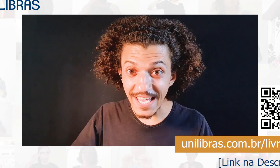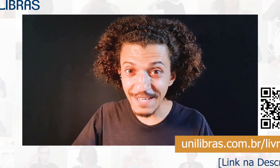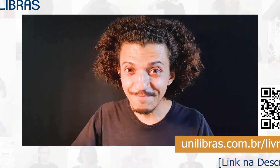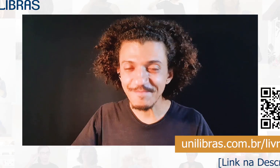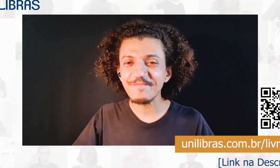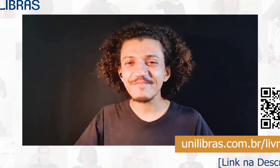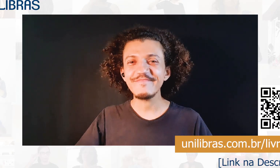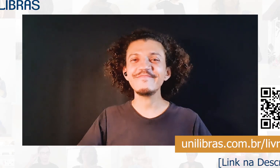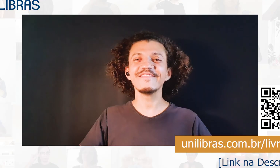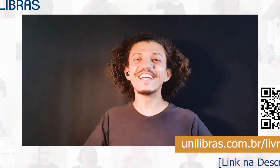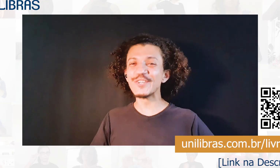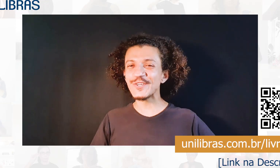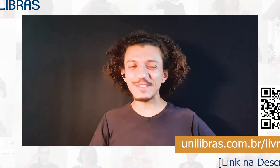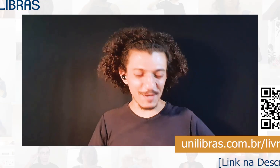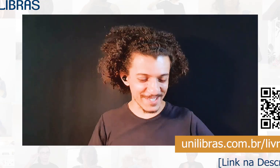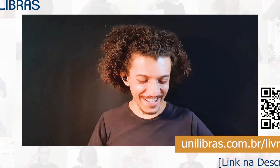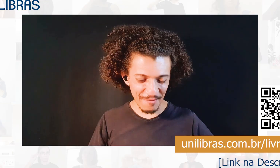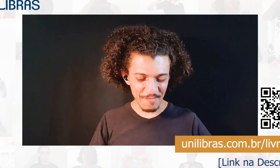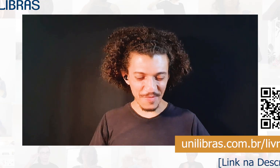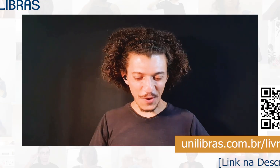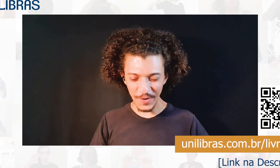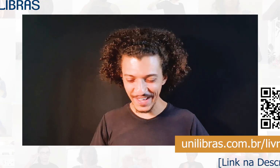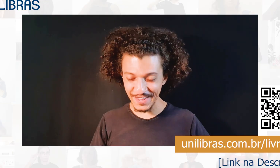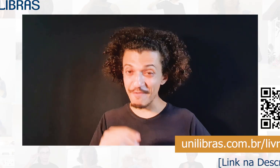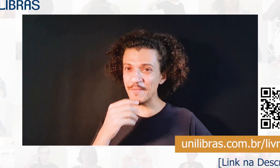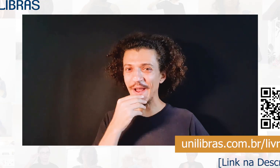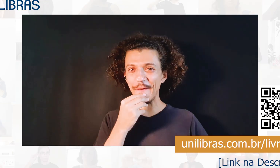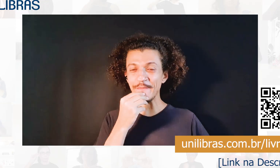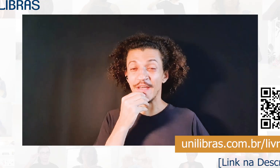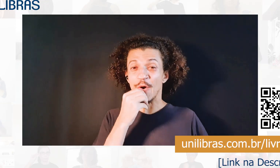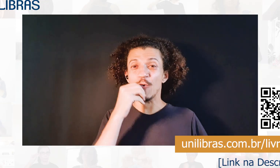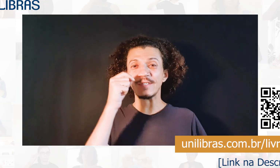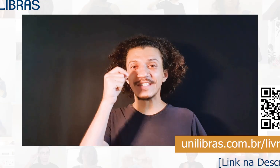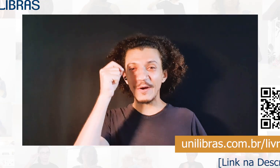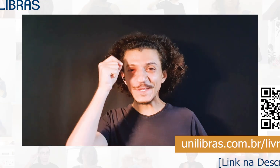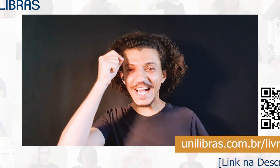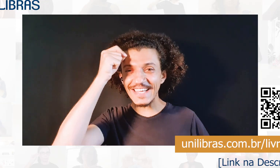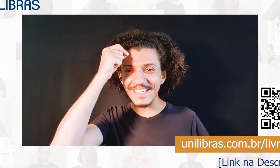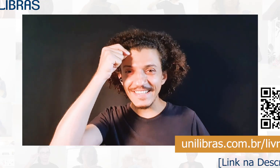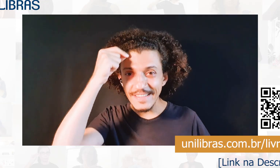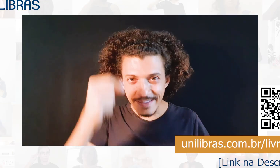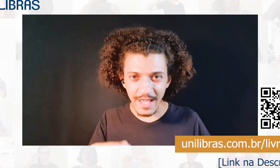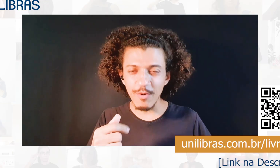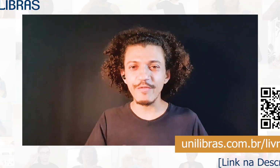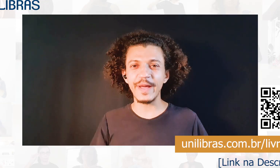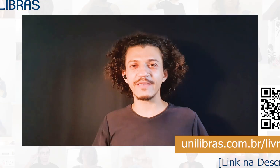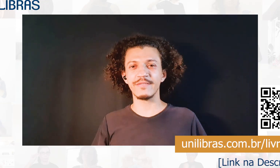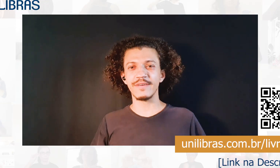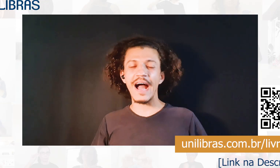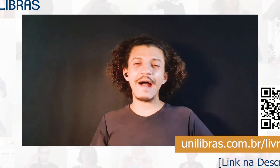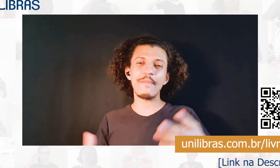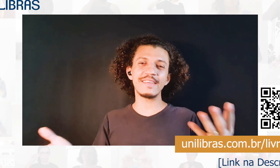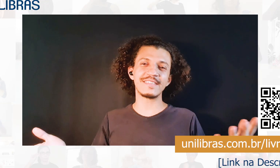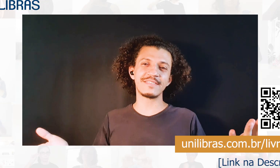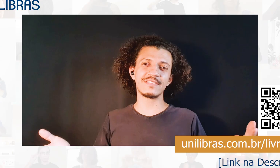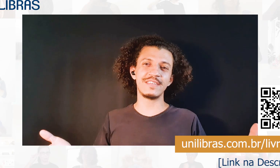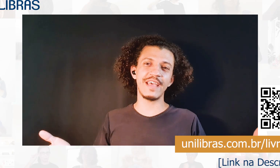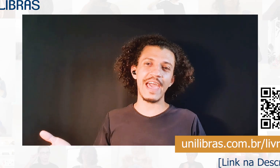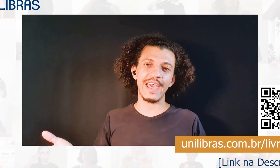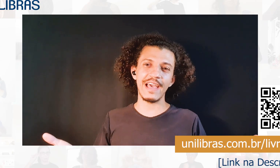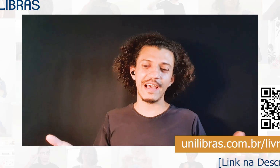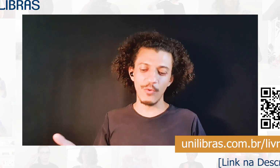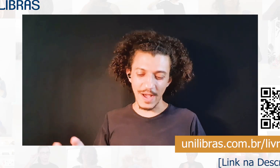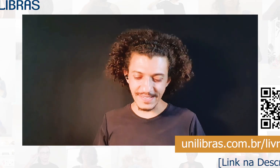E aí, deixou sua resposta aí? Ok, então vamos lá. O sinal de casa tem movimento. Ah, mas